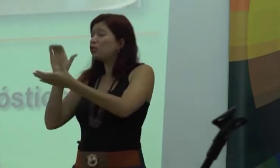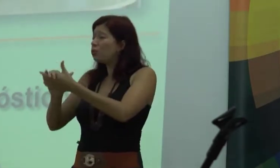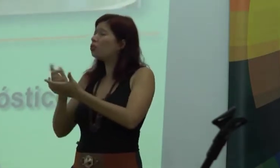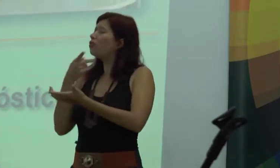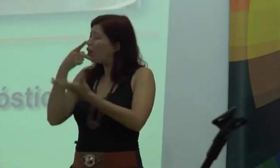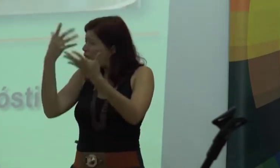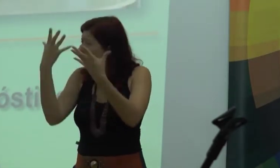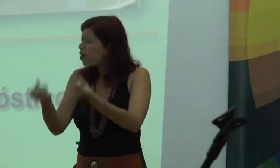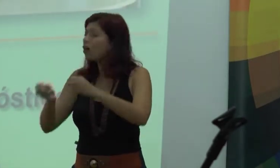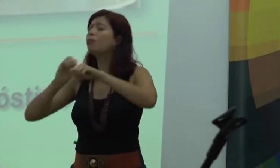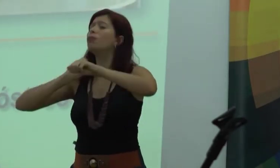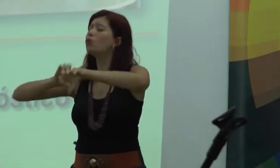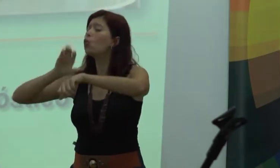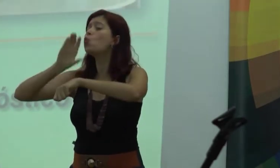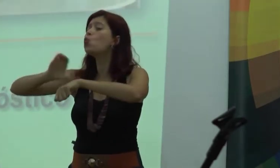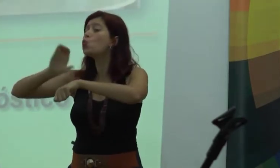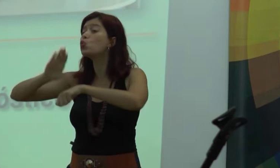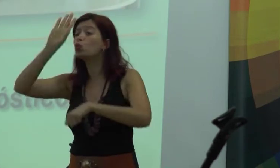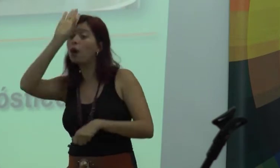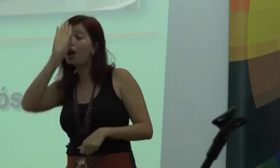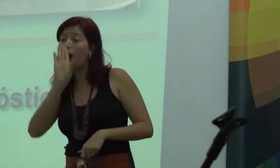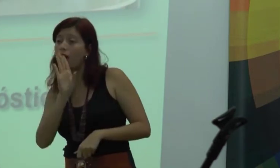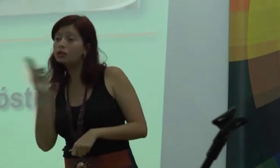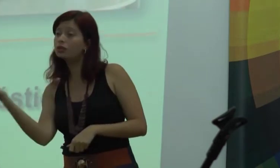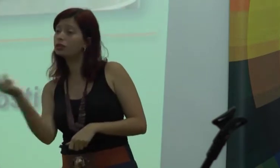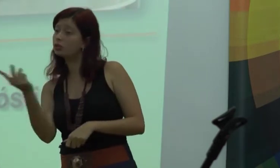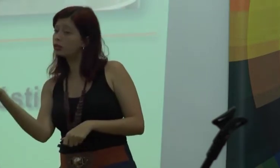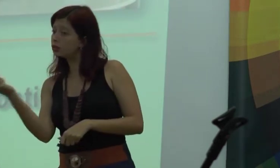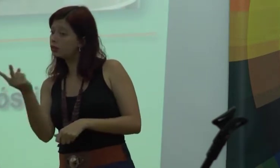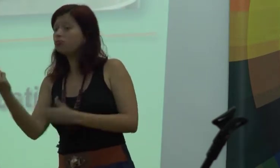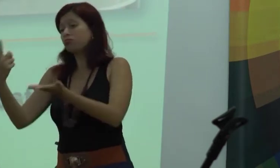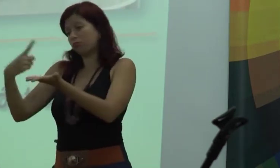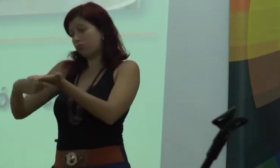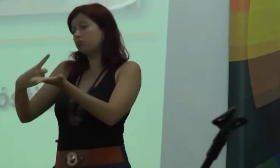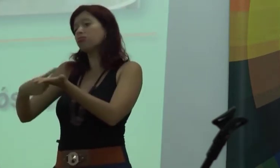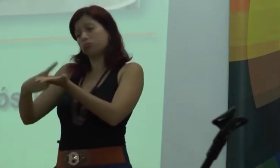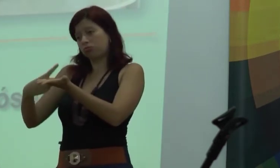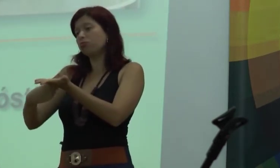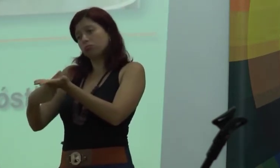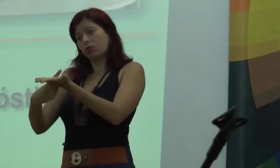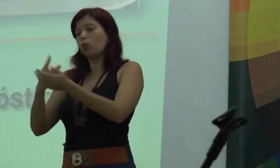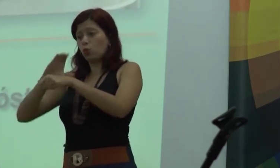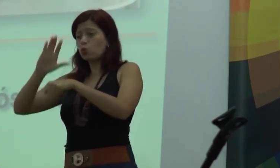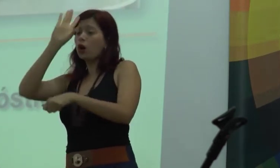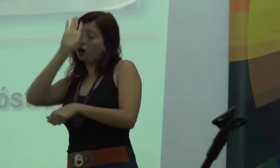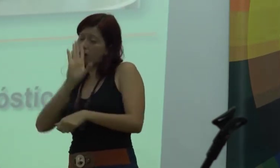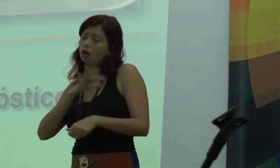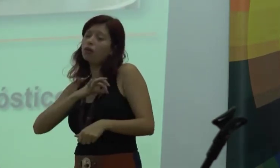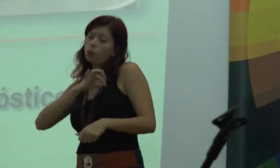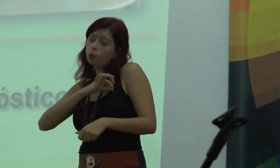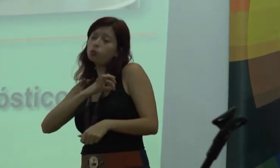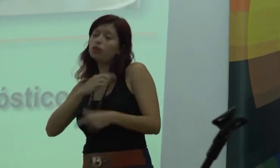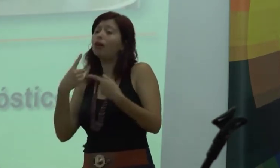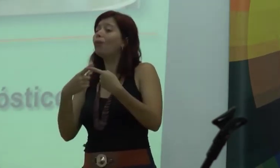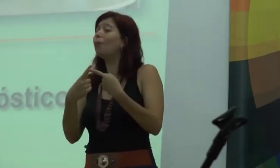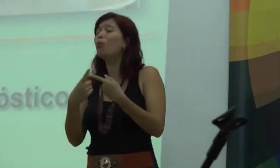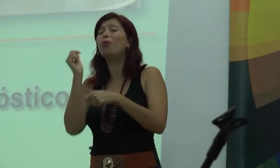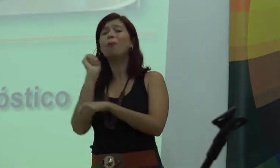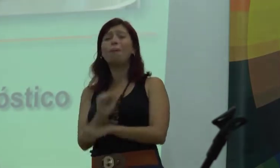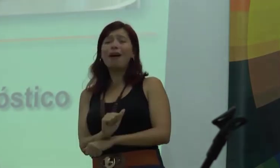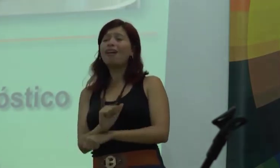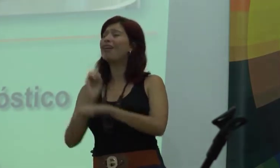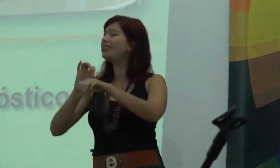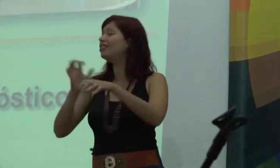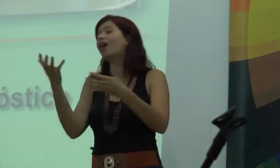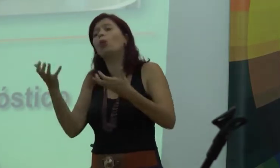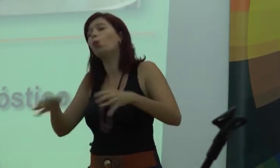conseguia desenvolver muito isso, a esposa incentivava, dava cursos gratuitos, né? Para poder